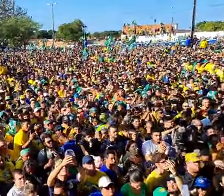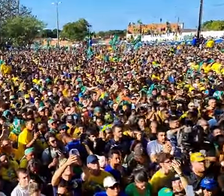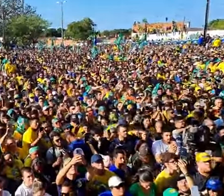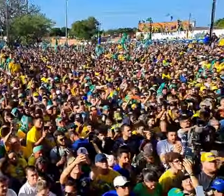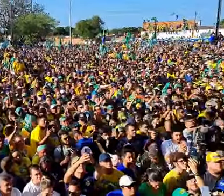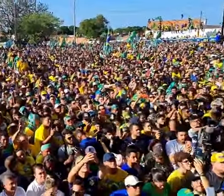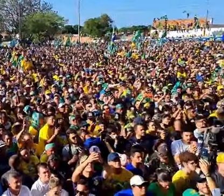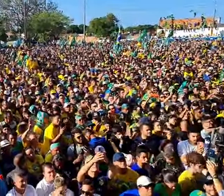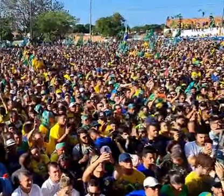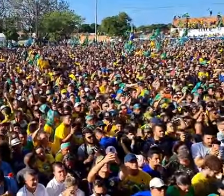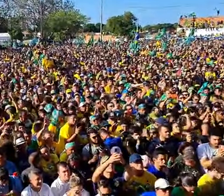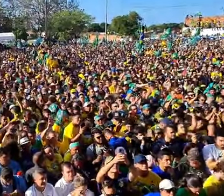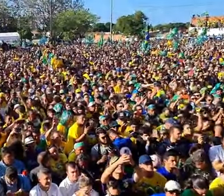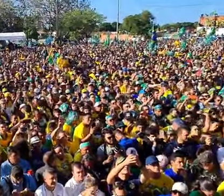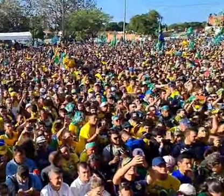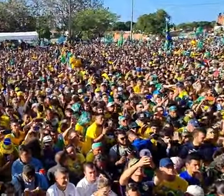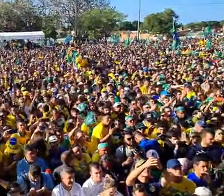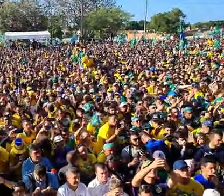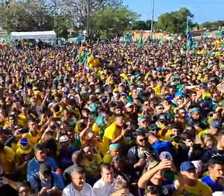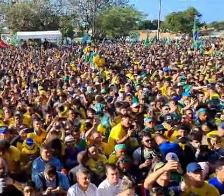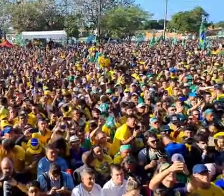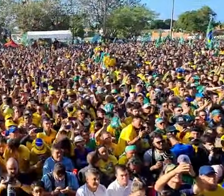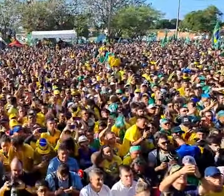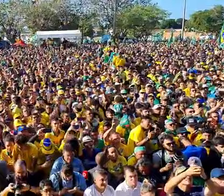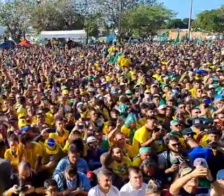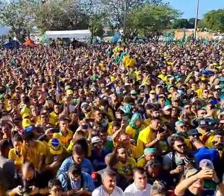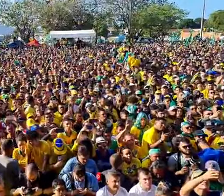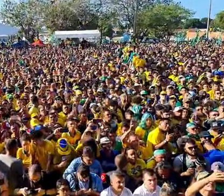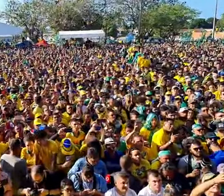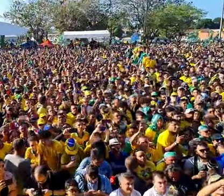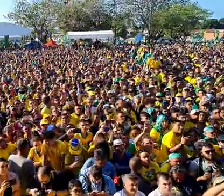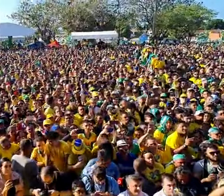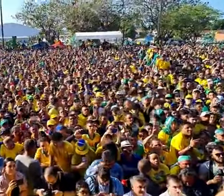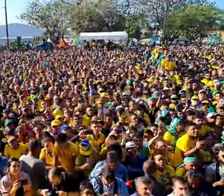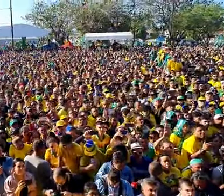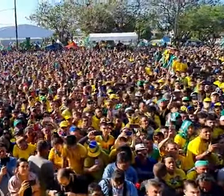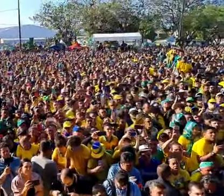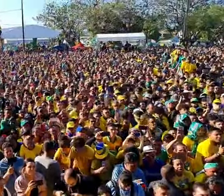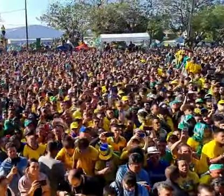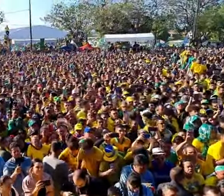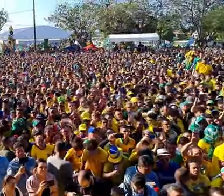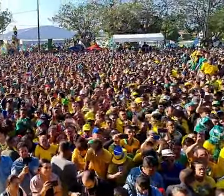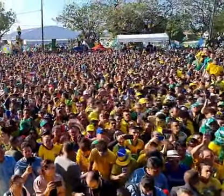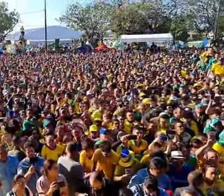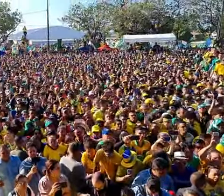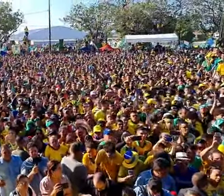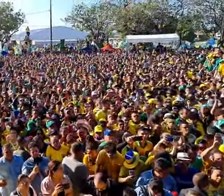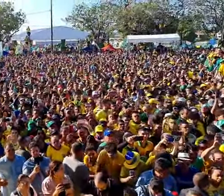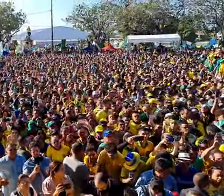Contra nós, sobra mentiras. Ah, ele não gosta de nordestino.